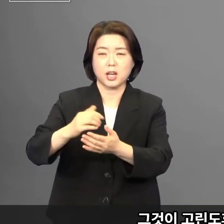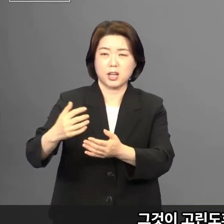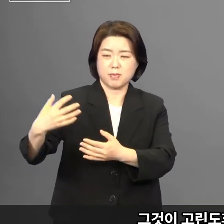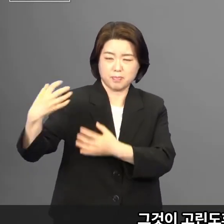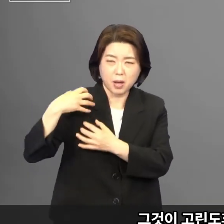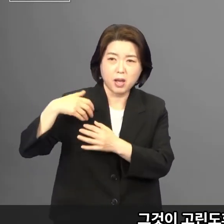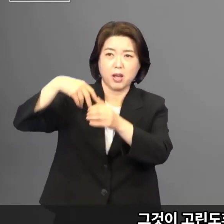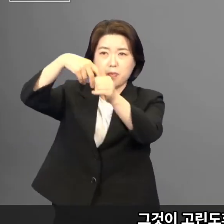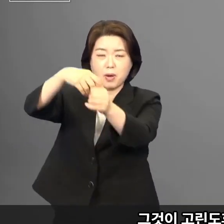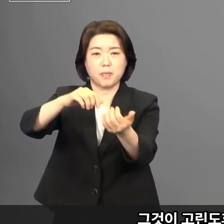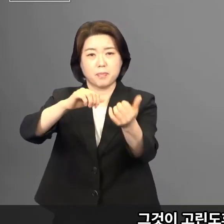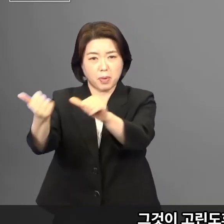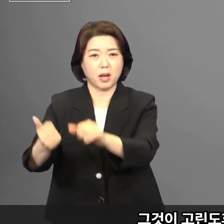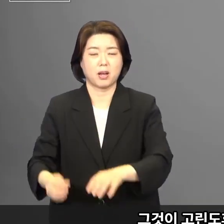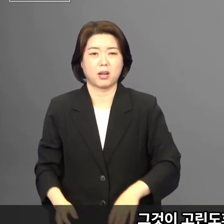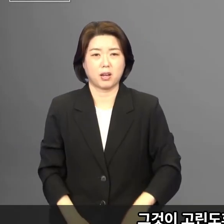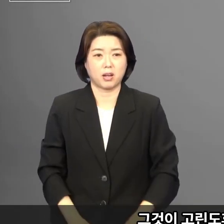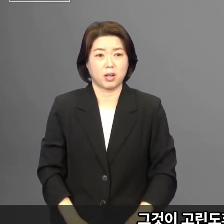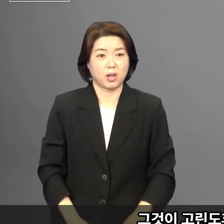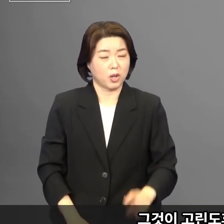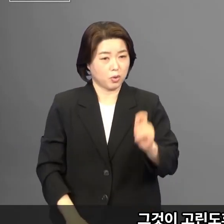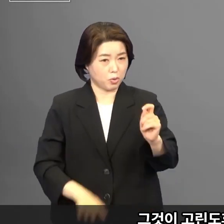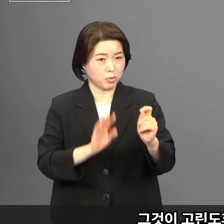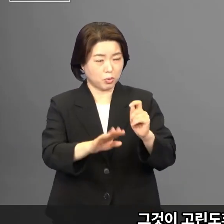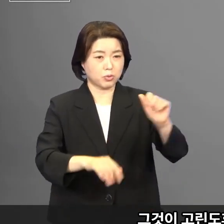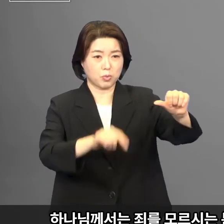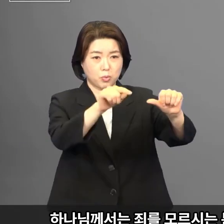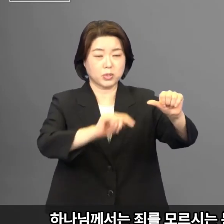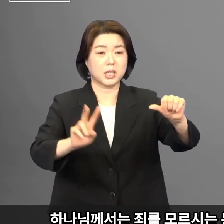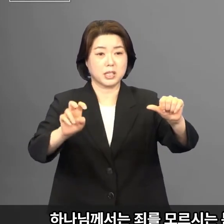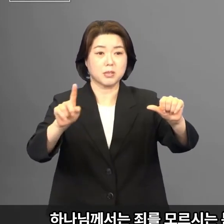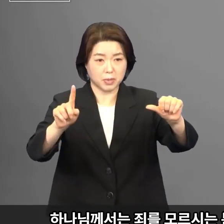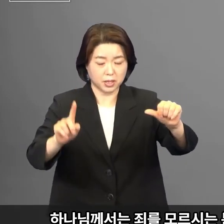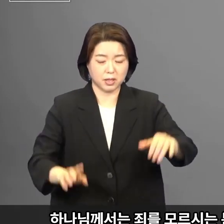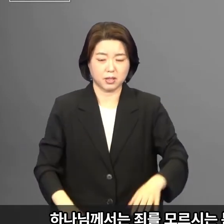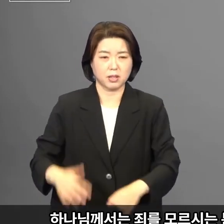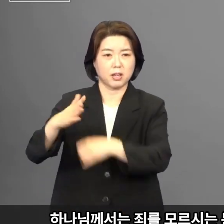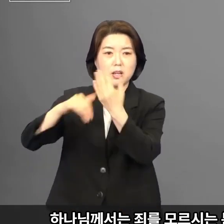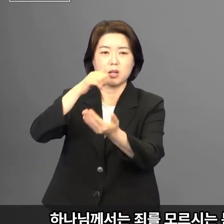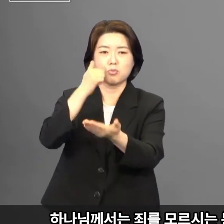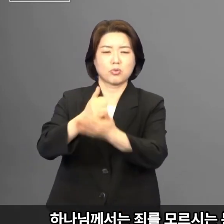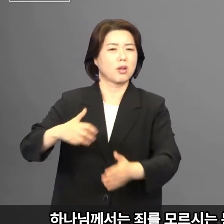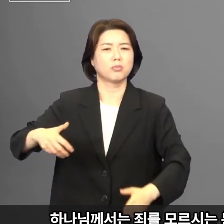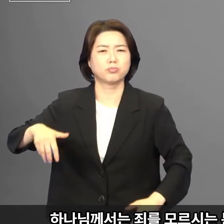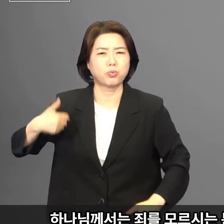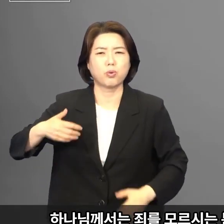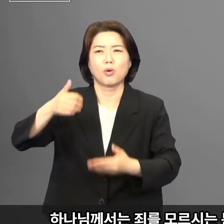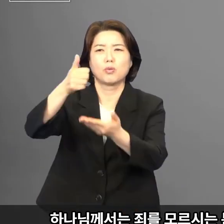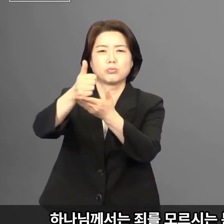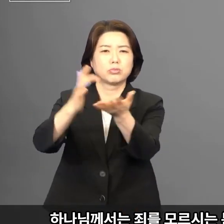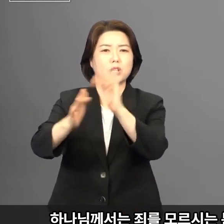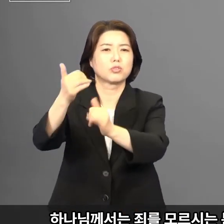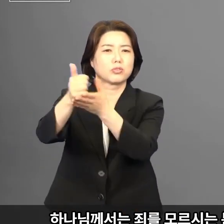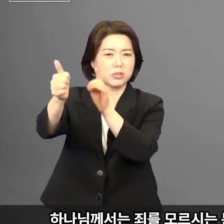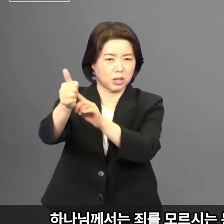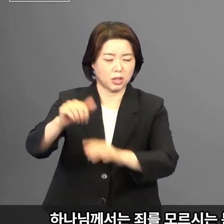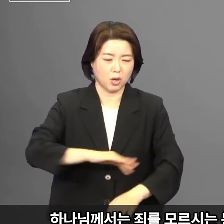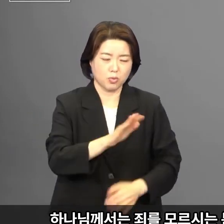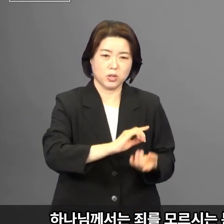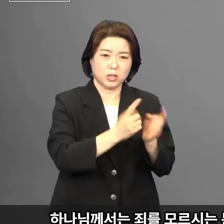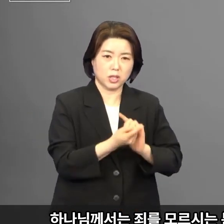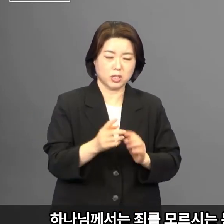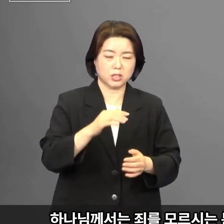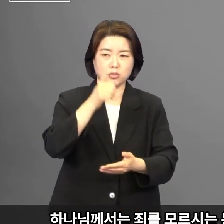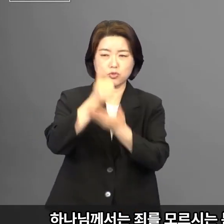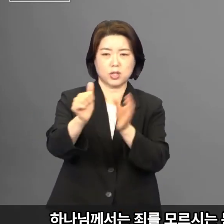죽으셨어요. 그것이 고린도후서 5장 21절이에요. 하나님께서는 죄를 모르시는 분에게 우리 대신